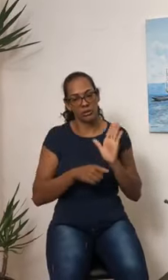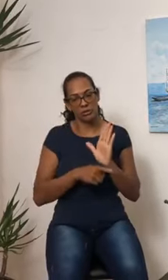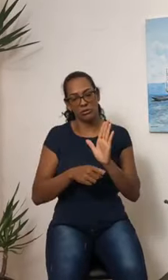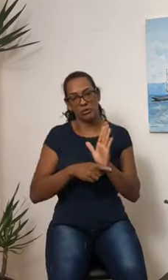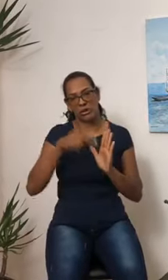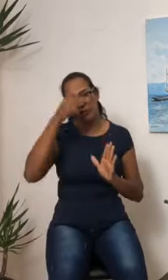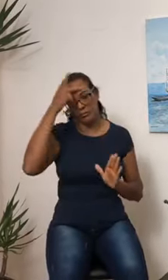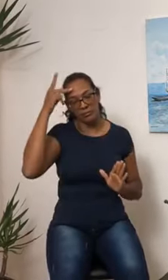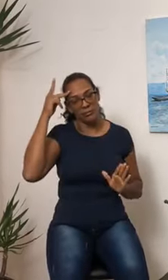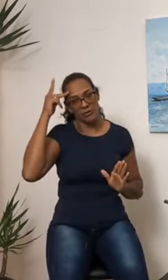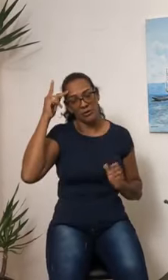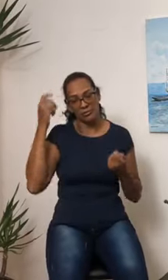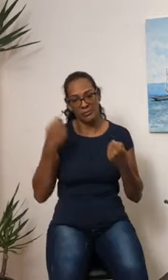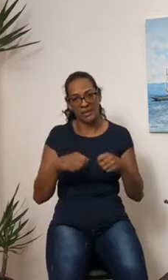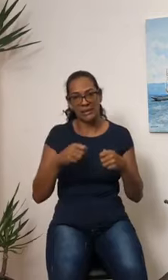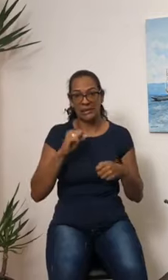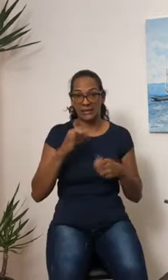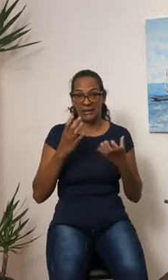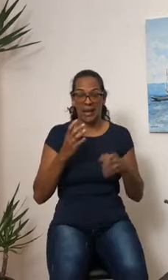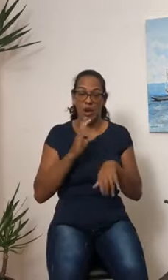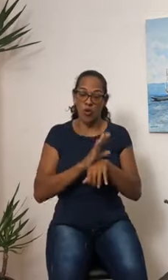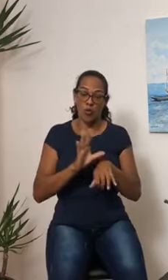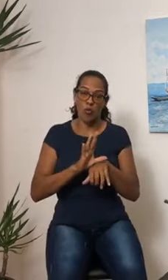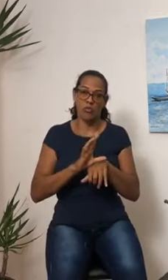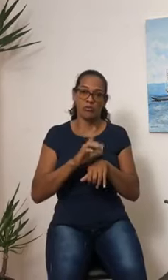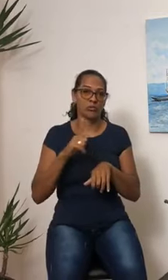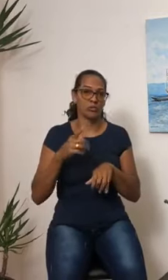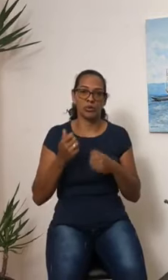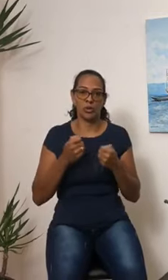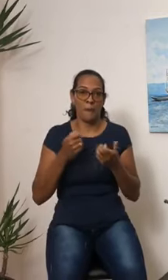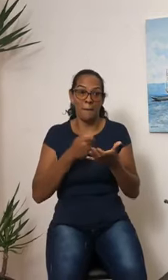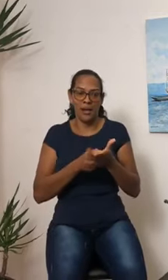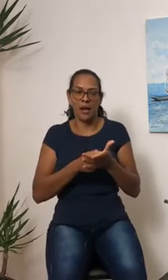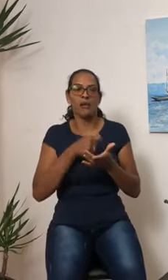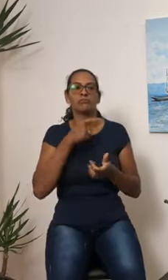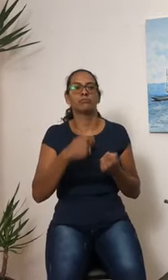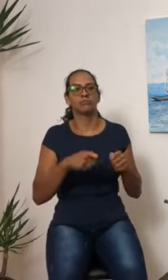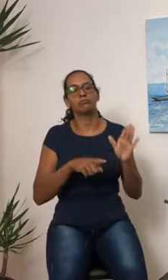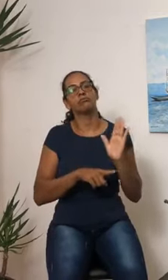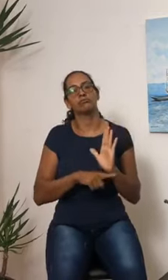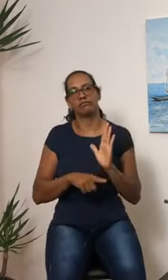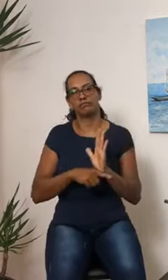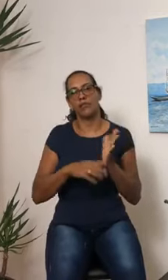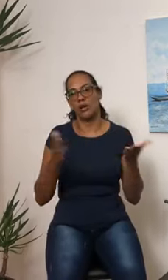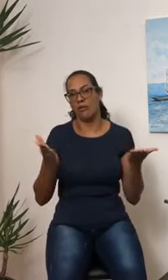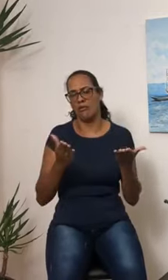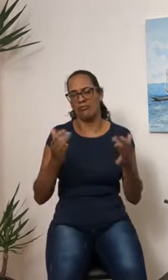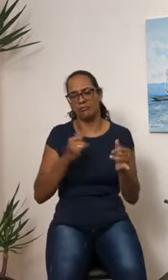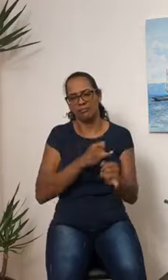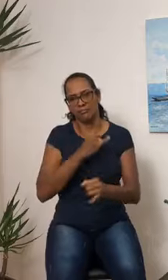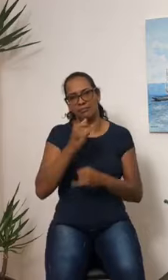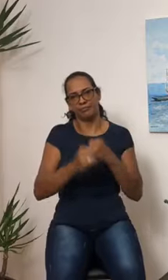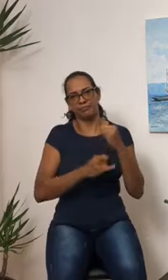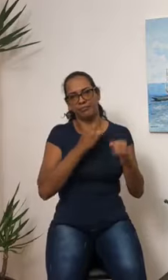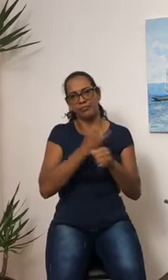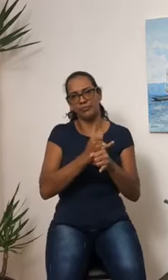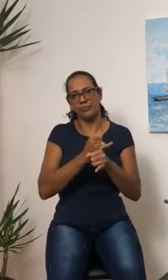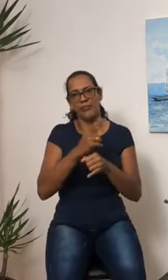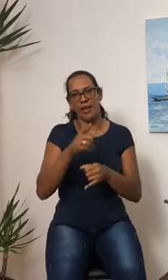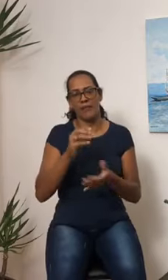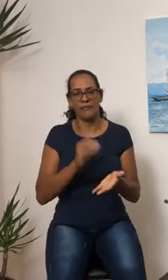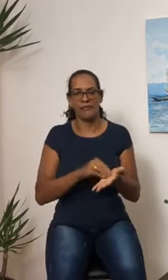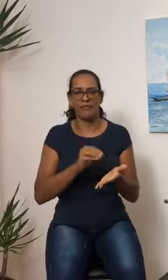que quer fazer o curso, que não tenha condições, porque, realmente, hoje, com a internet, passa a ser até